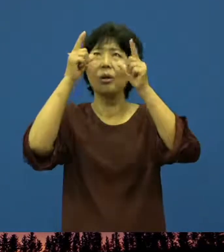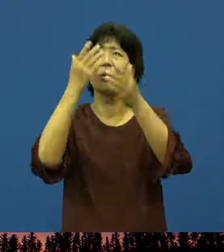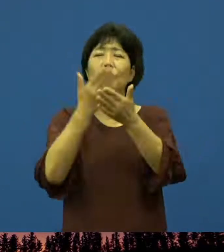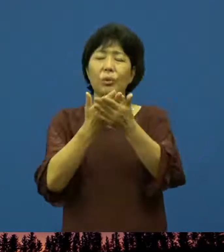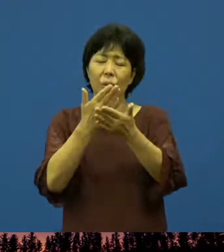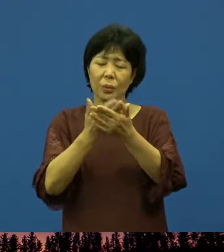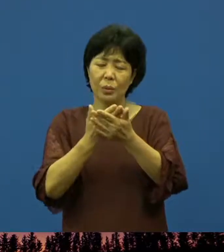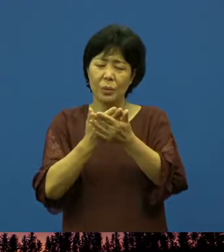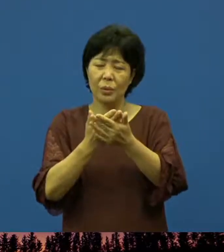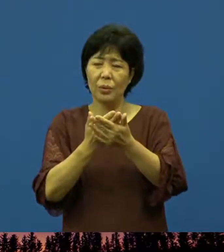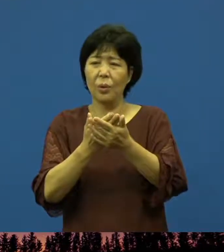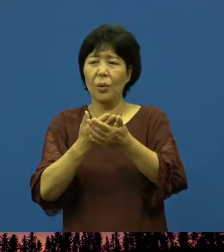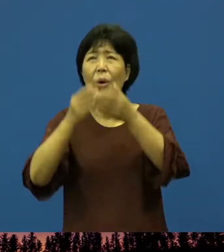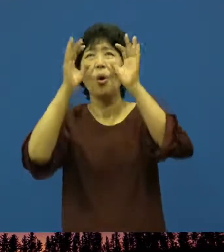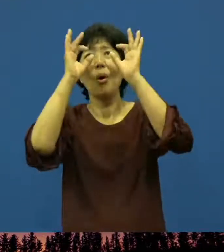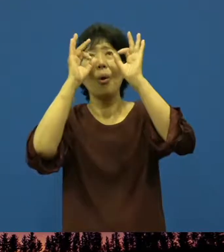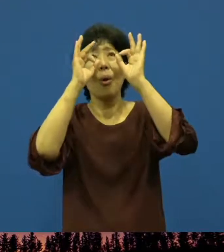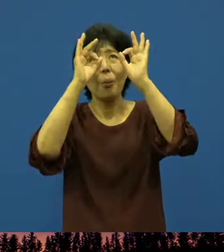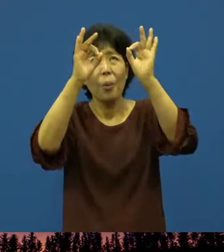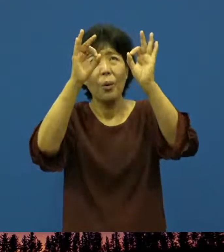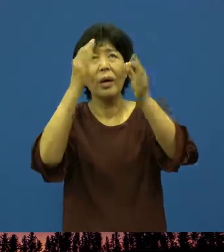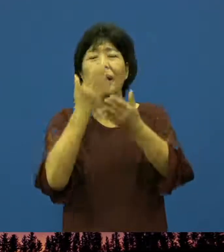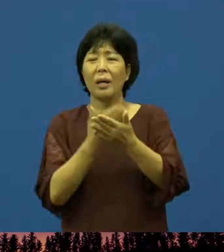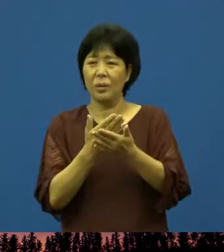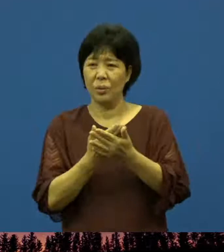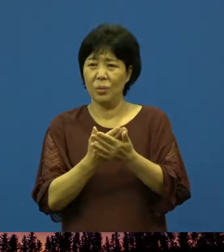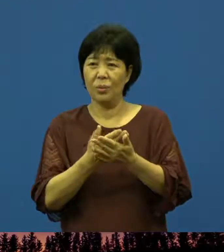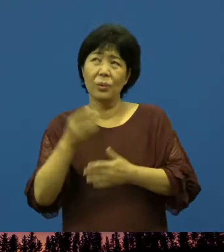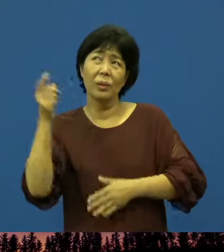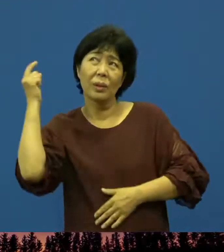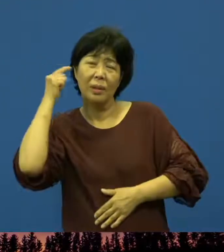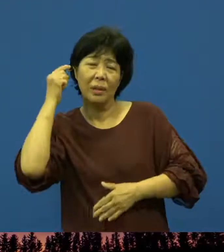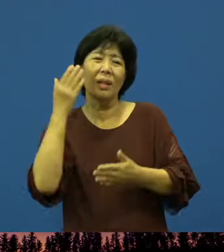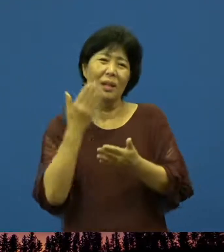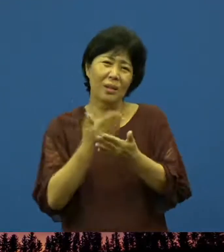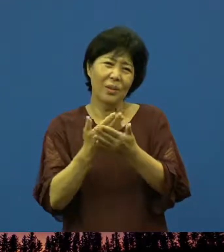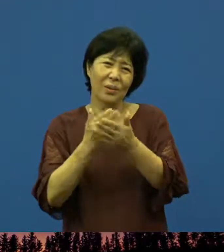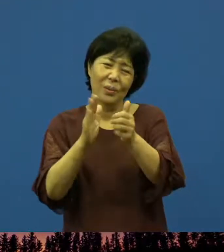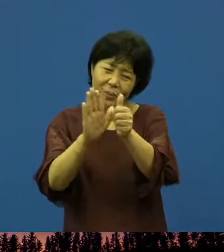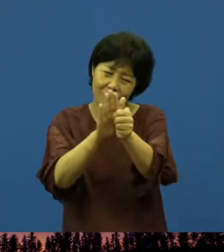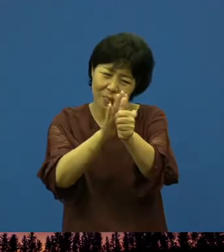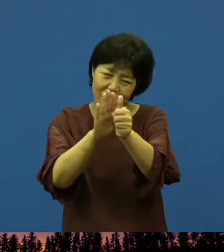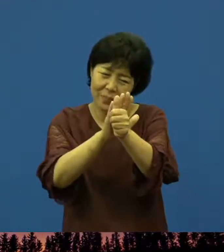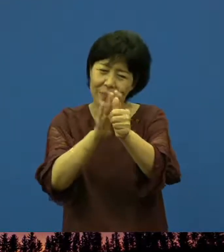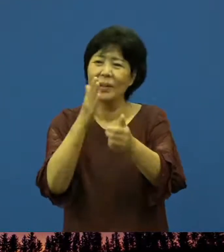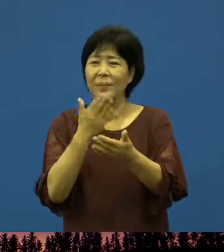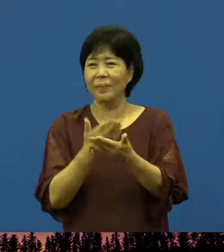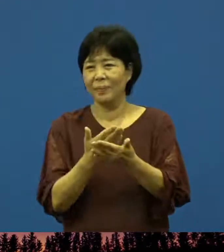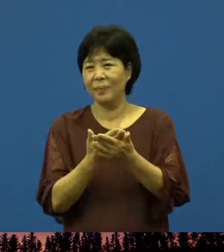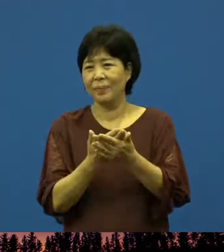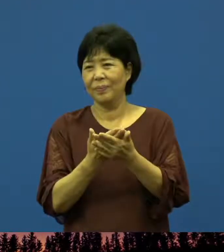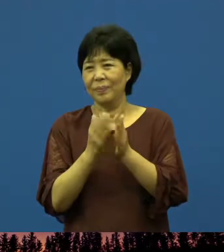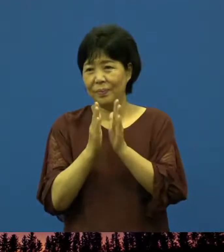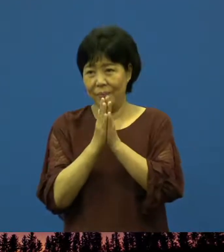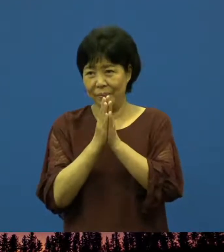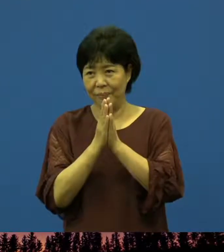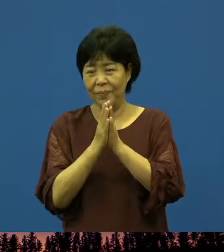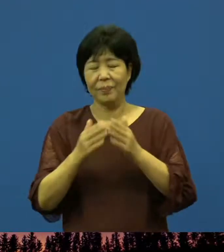볼 것을 보게 해주십시오. 주님을 더 선명하게 경험하게 해주십시오.